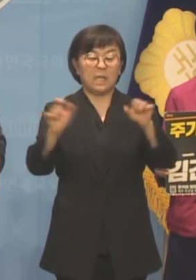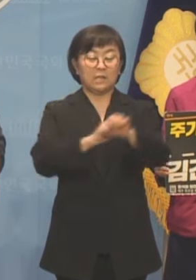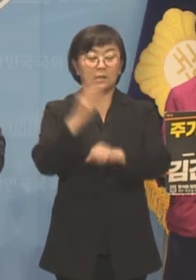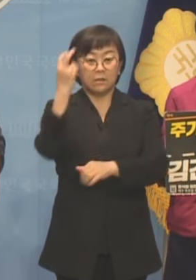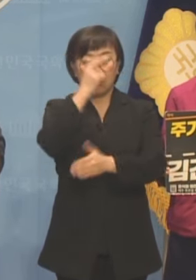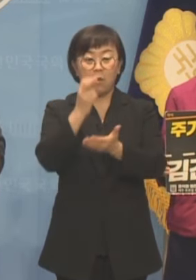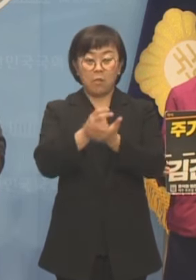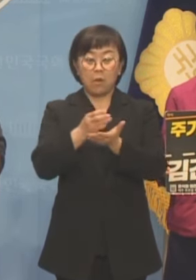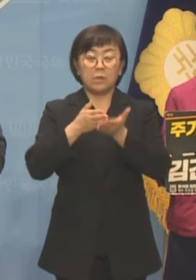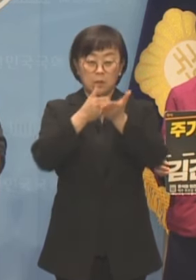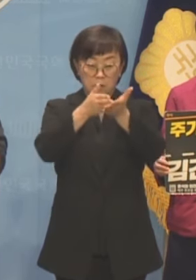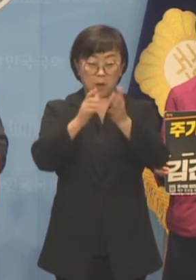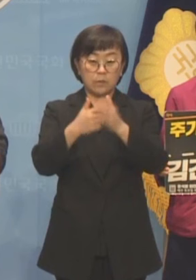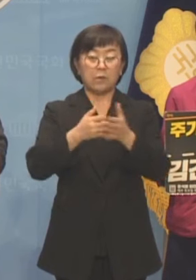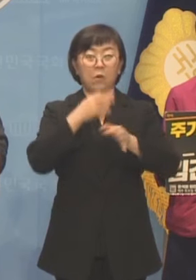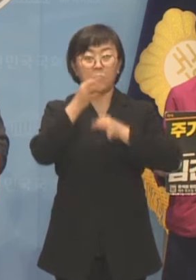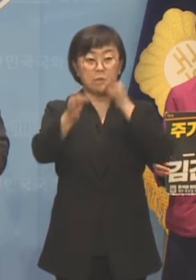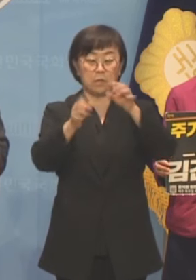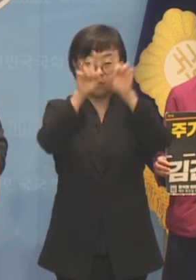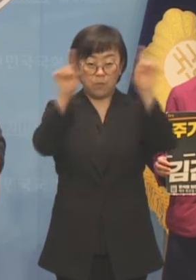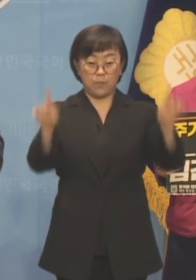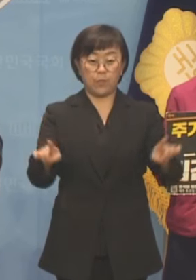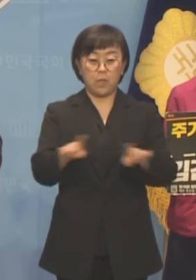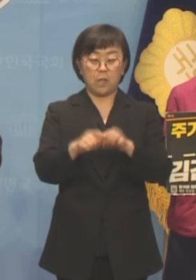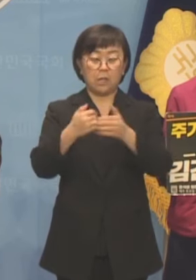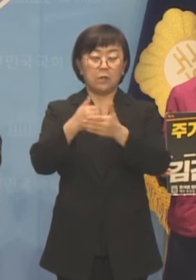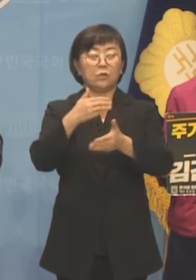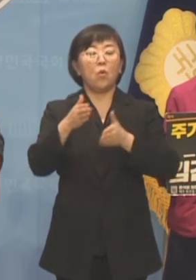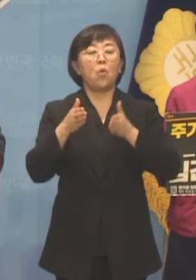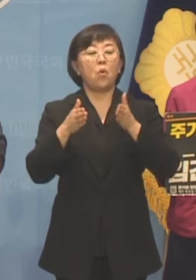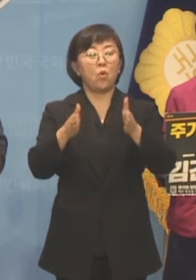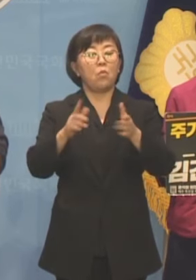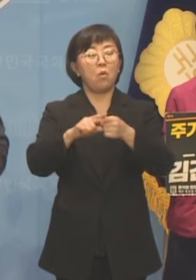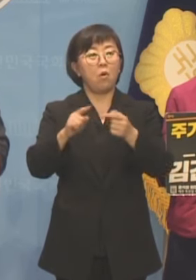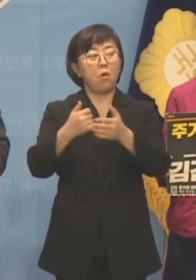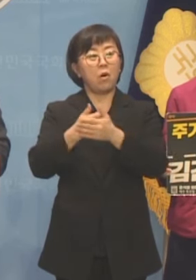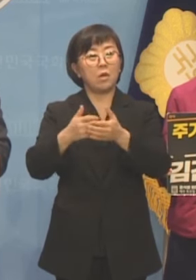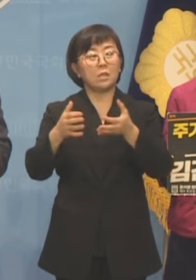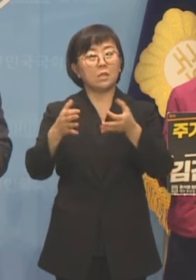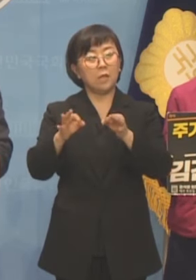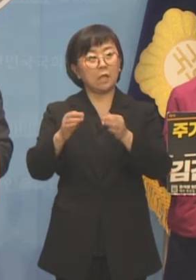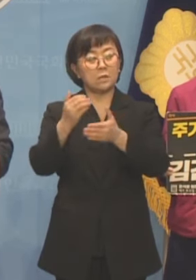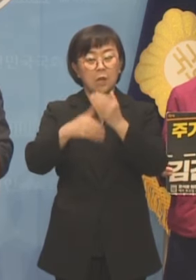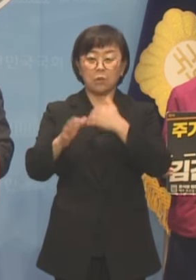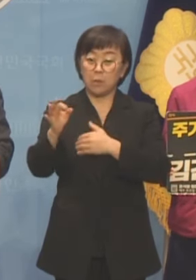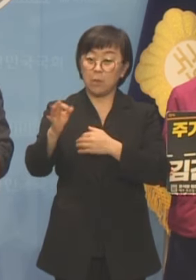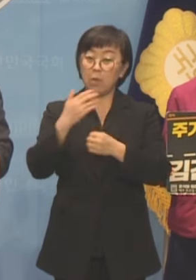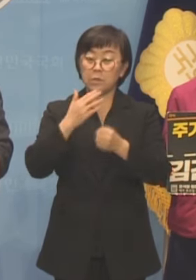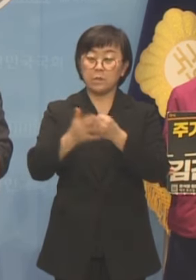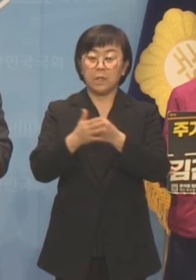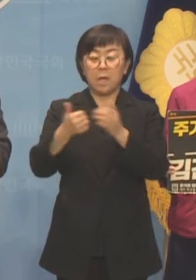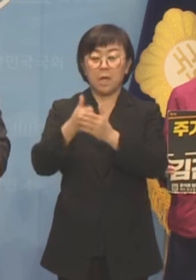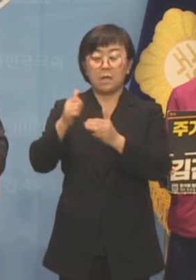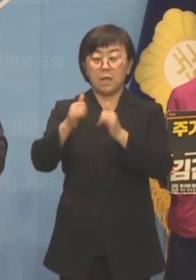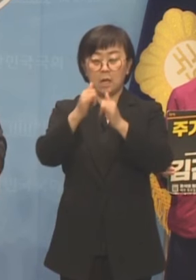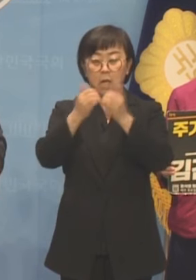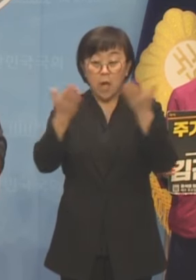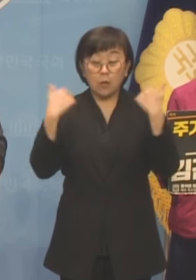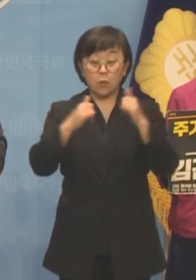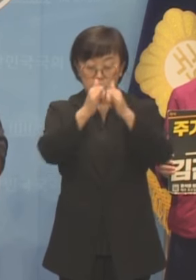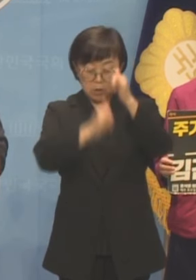특 호소하면서 들었던 피켓입니다 당시에는 도로 조장 문제나 장고 조작 문제가 불거지기 전이어서 여기 보시면 학력 이조